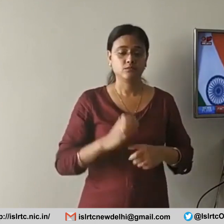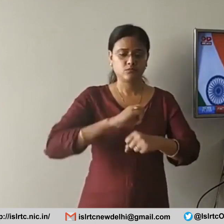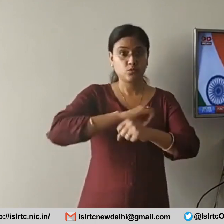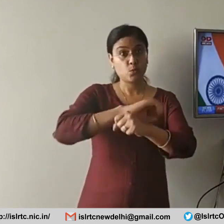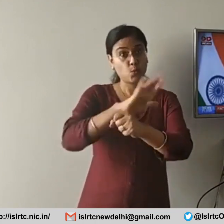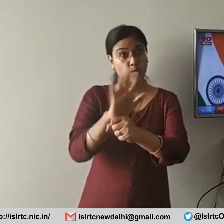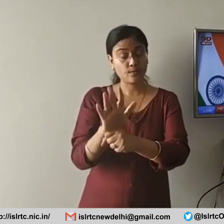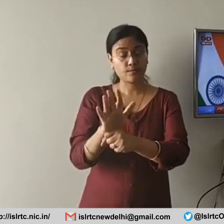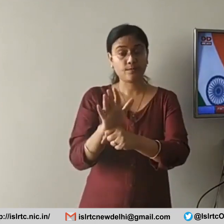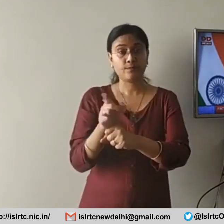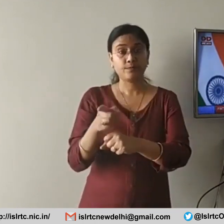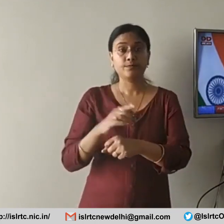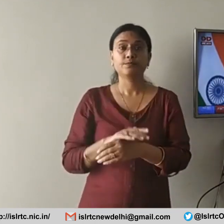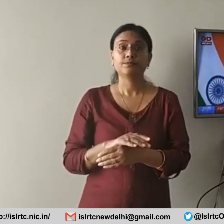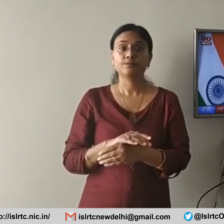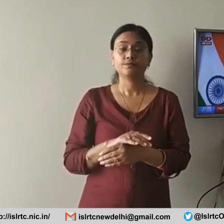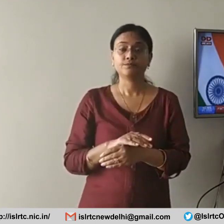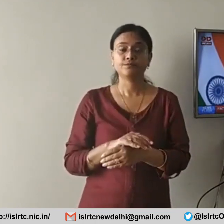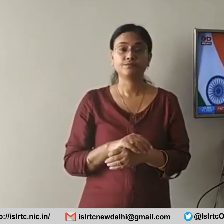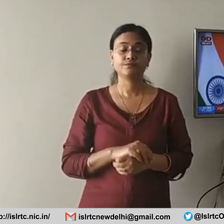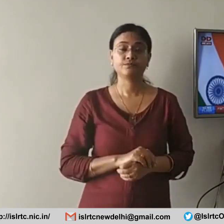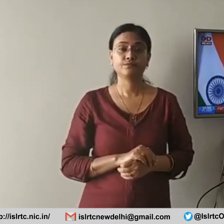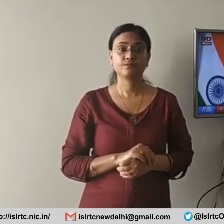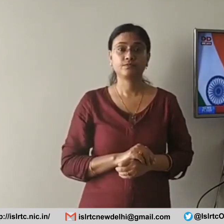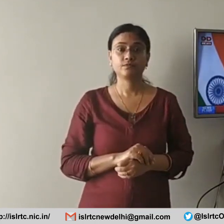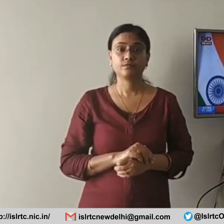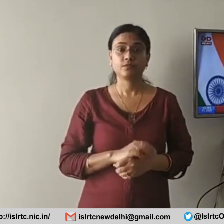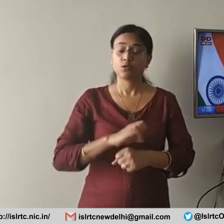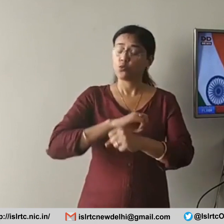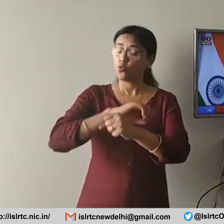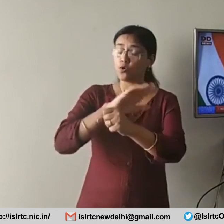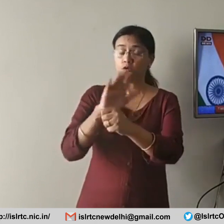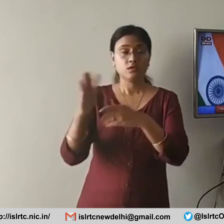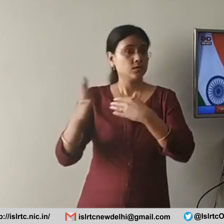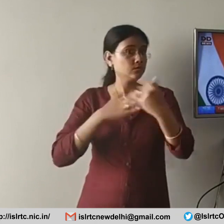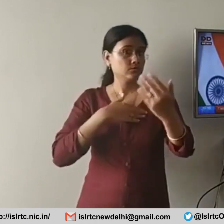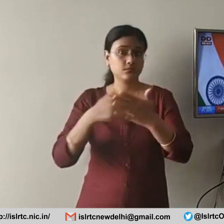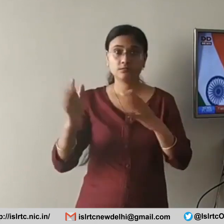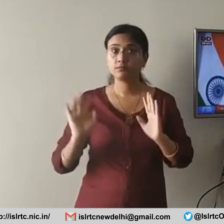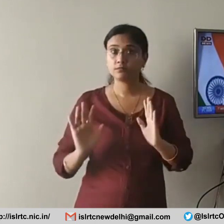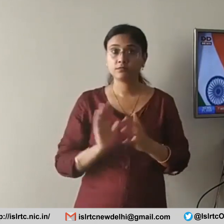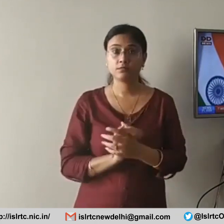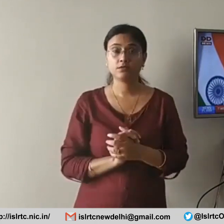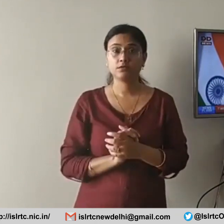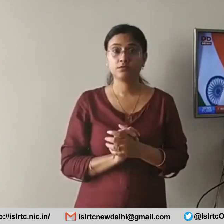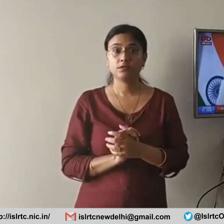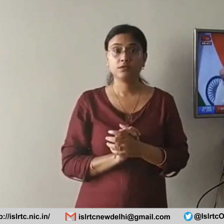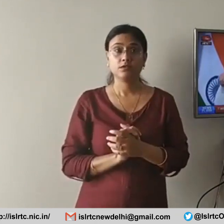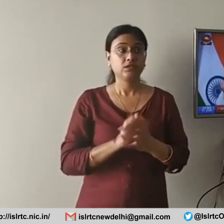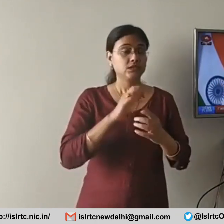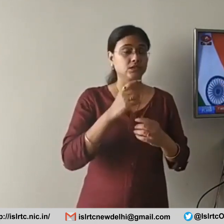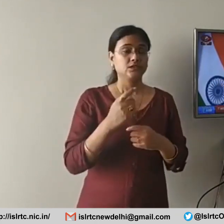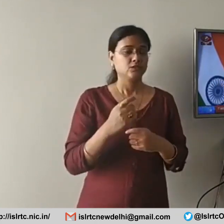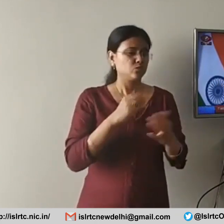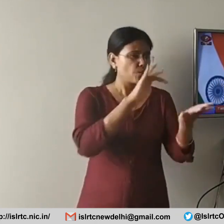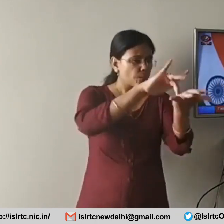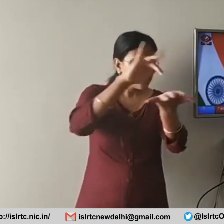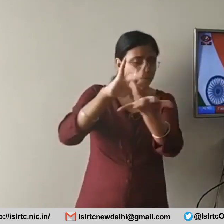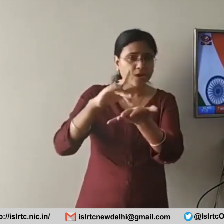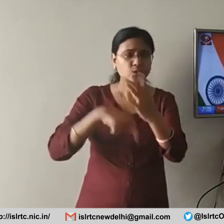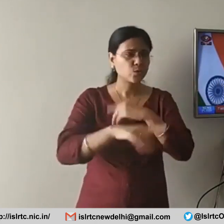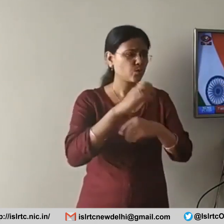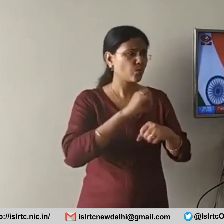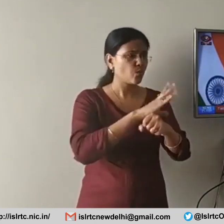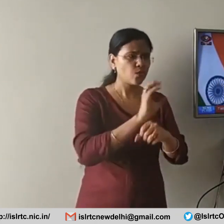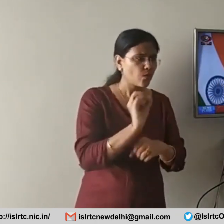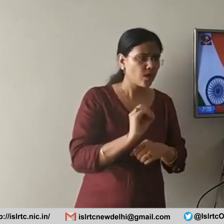कोरोना को हमें किसी भी कीमत पर नए क्षेत्रों में फैलने नहीं